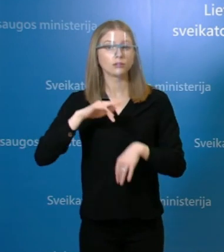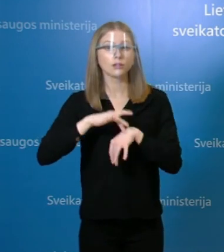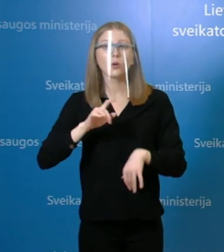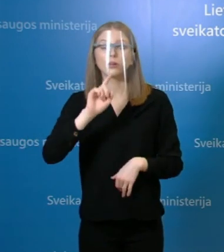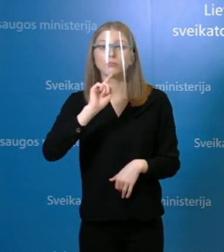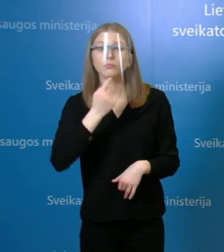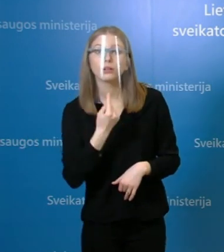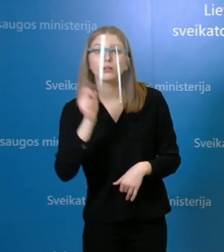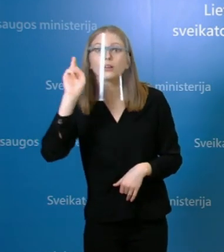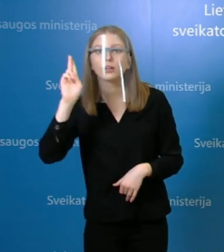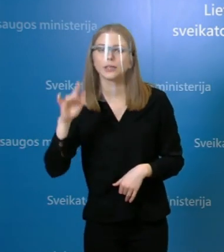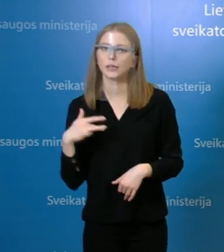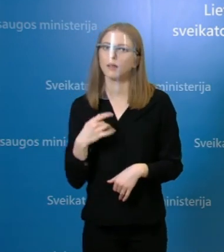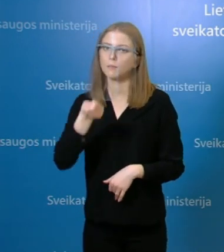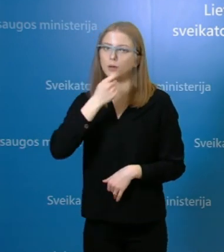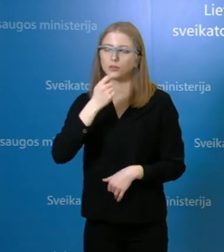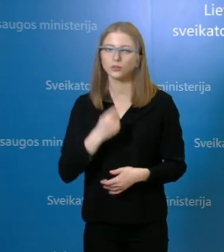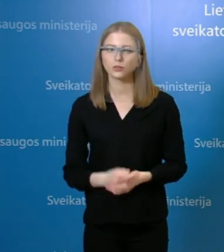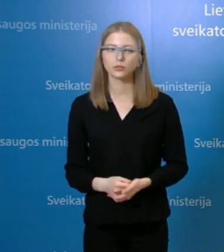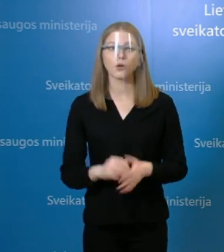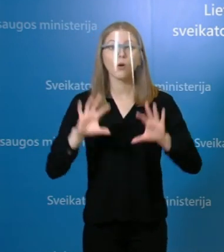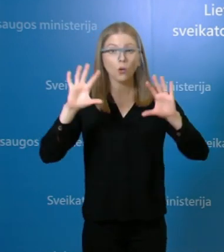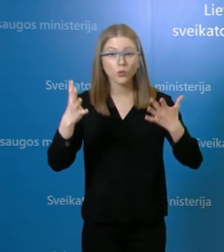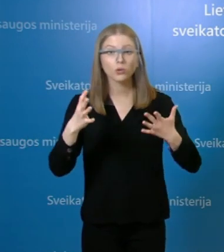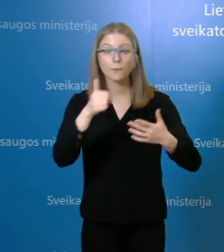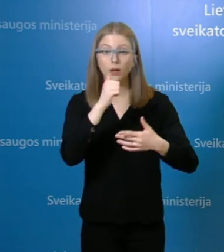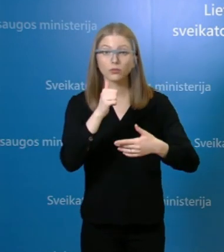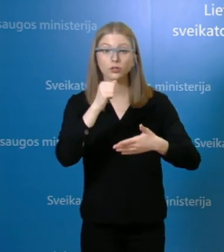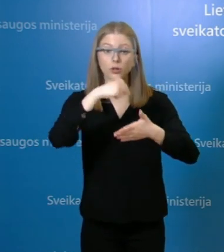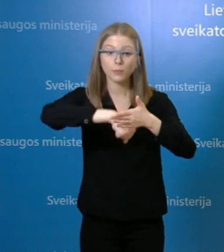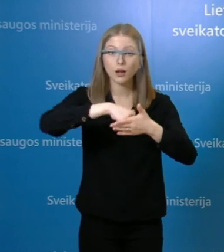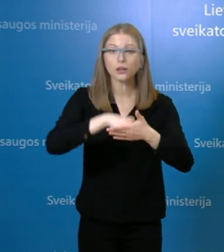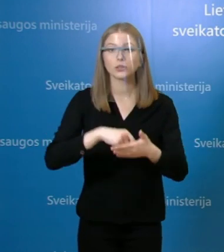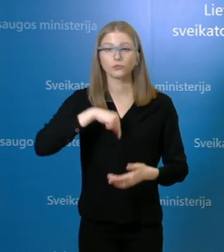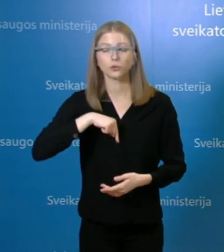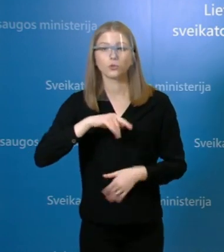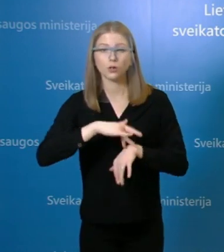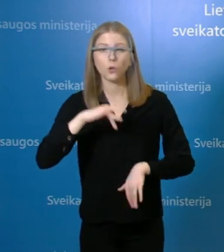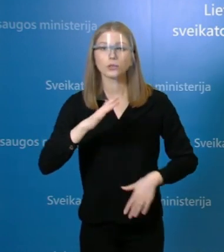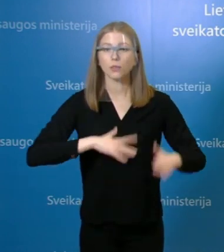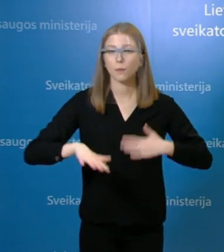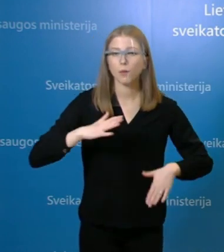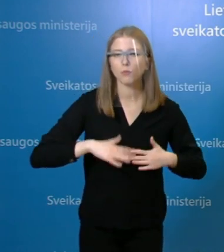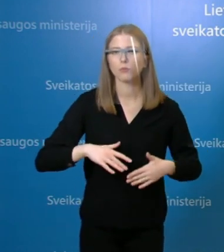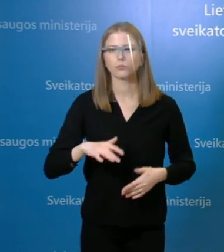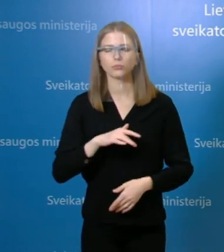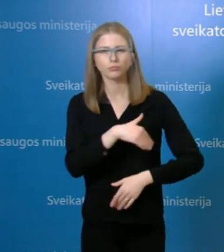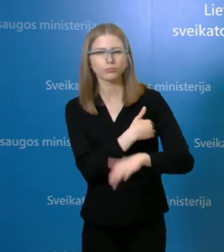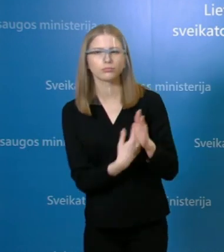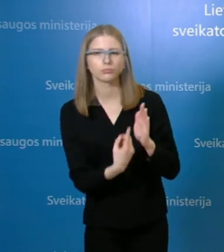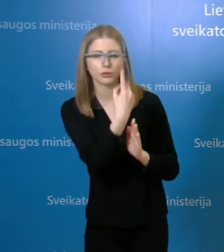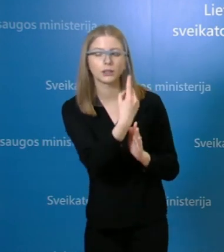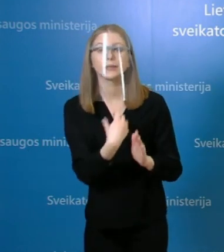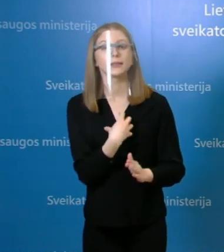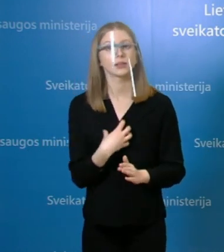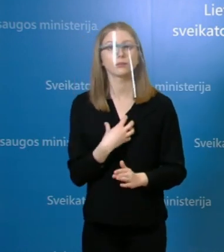sąmoningai ir jeigu jaučia užkrečiamosiams liukomis padingus simptomus, jie laiku kreipiasi į karštą